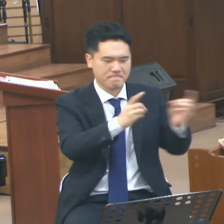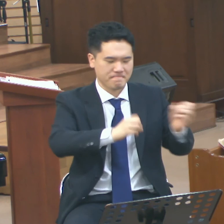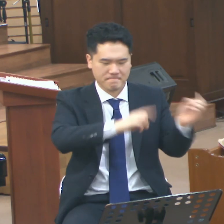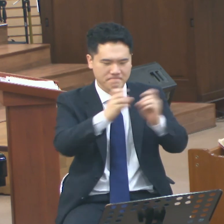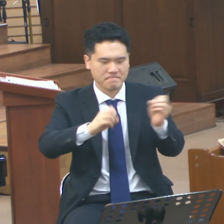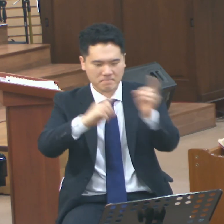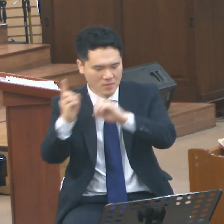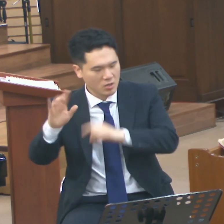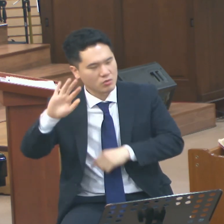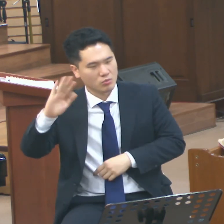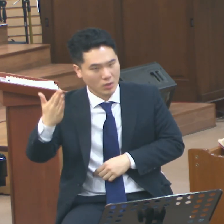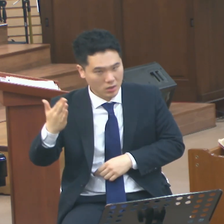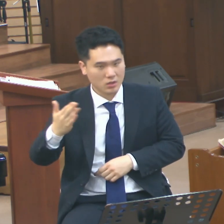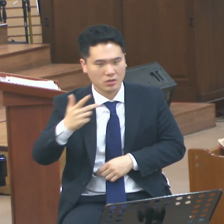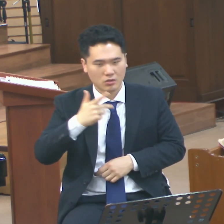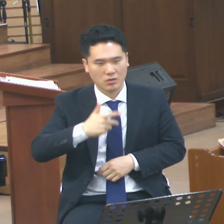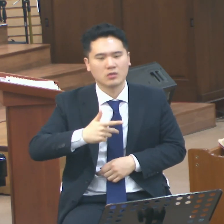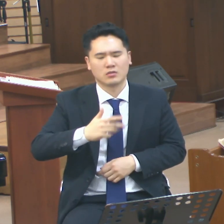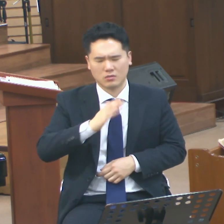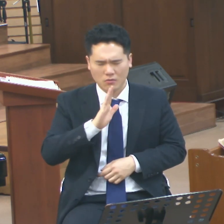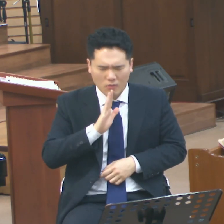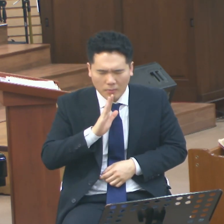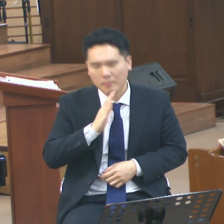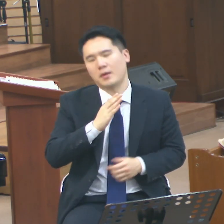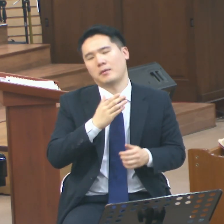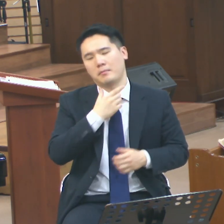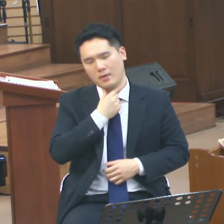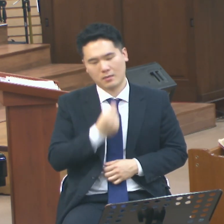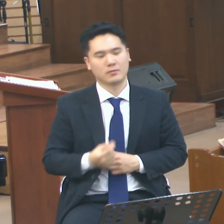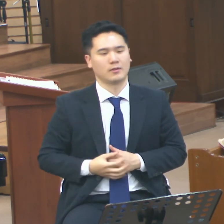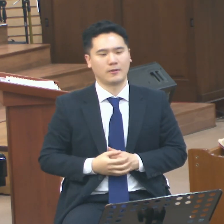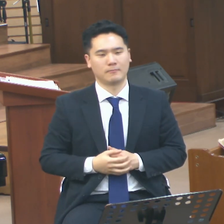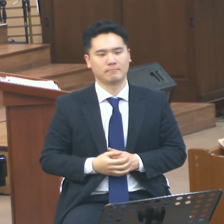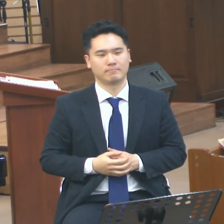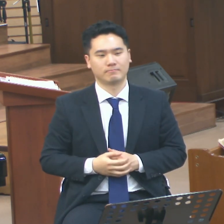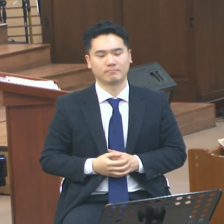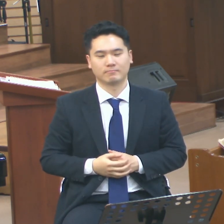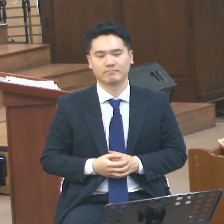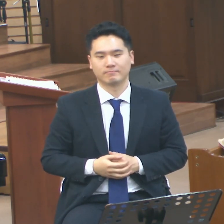그것이 하나님이, 예수님이 공의로운 판단 위해서 말씀하신 거죠.